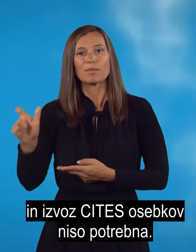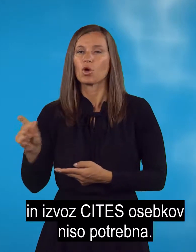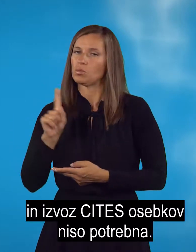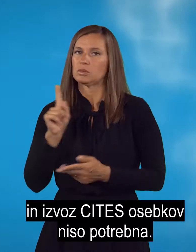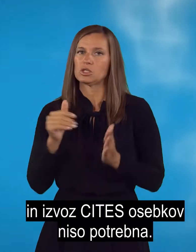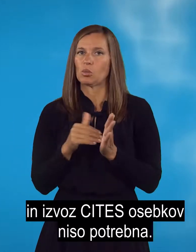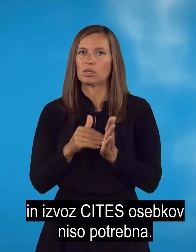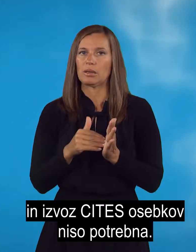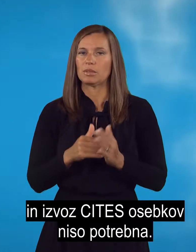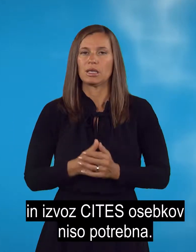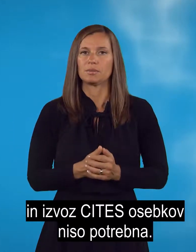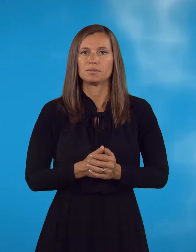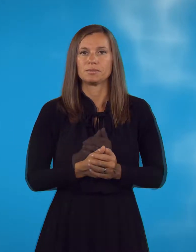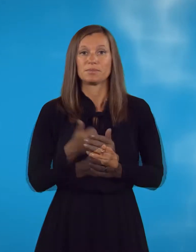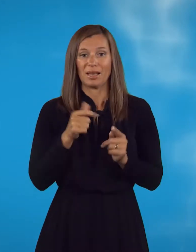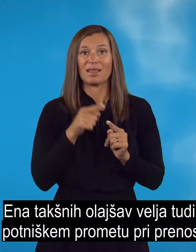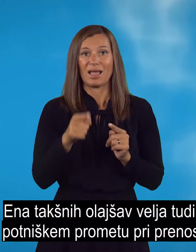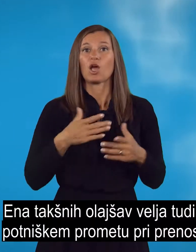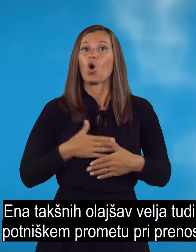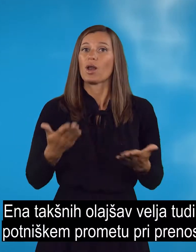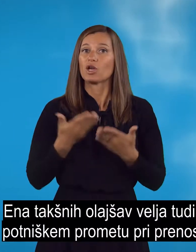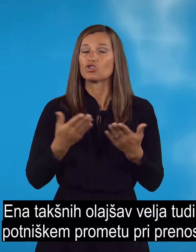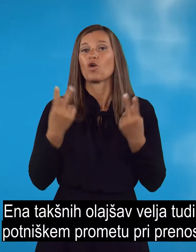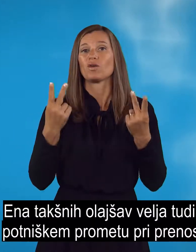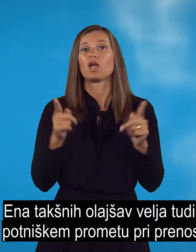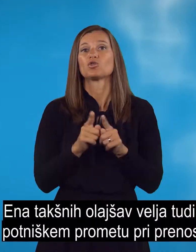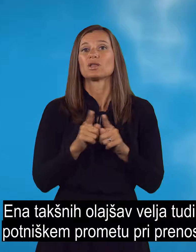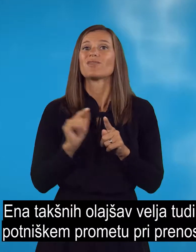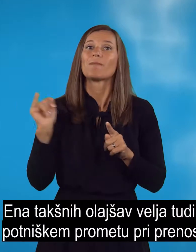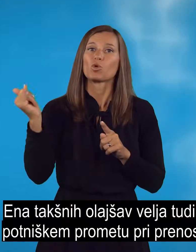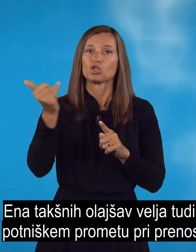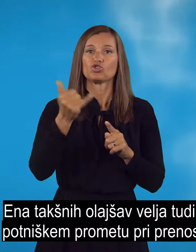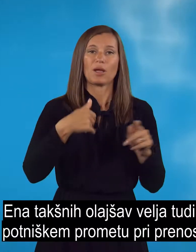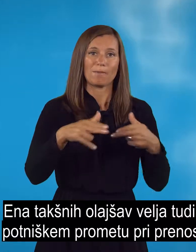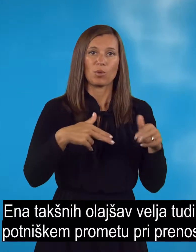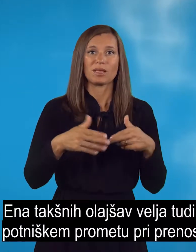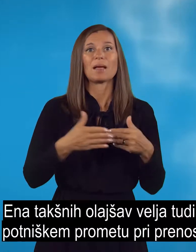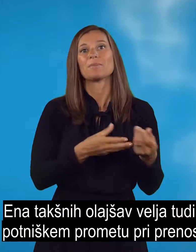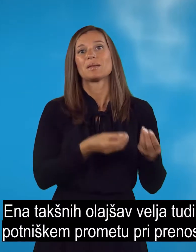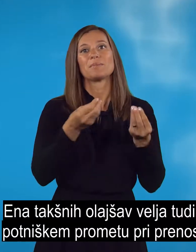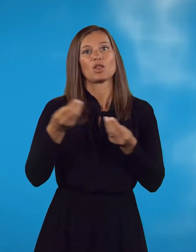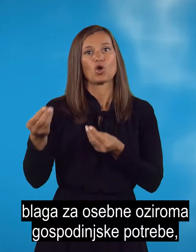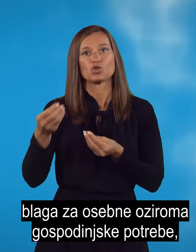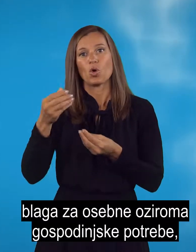potrebna. Ena takšnih olajšav velja tudi v potniškem prometu pri prenosu blaga za